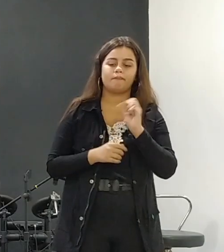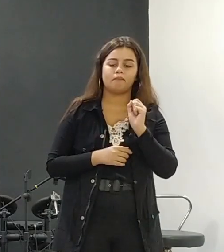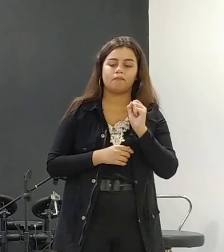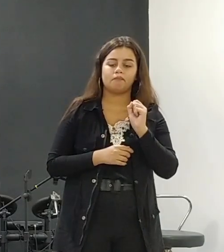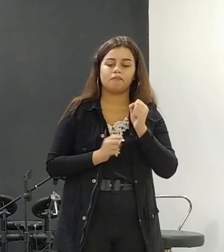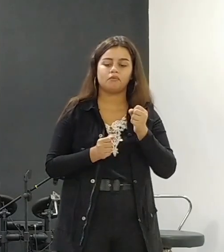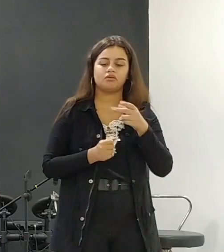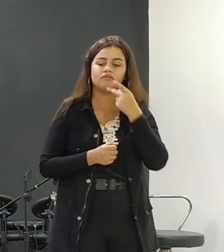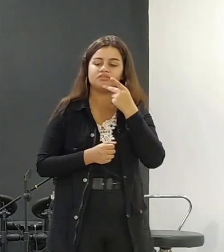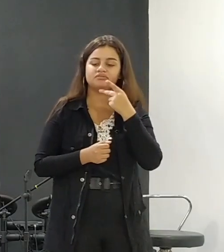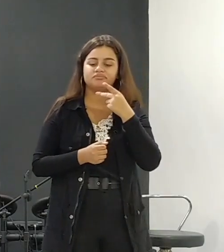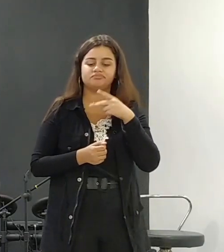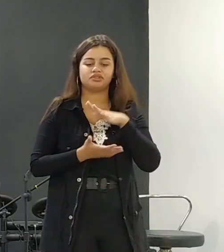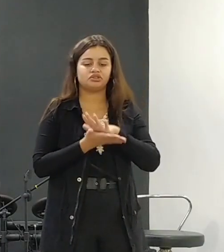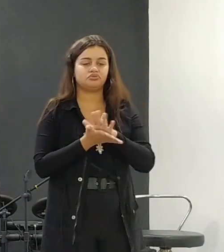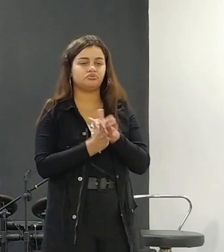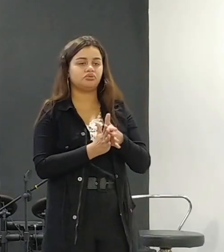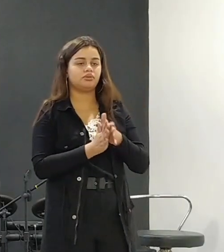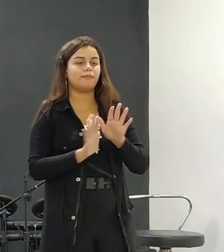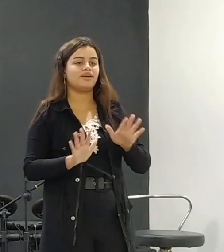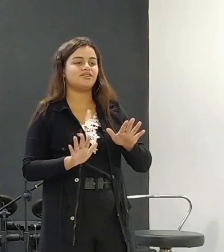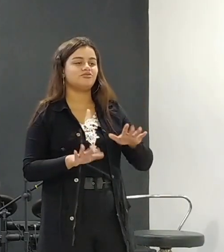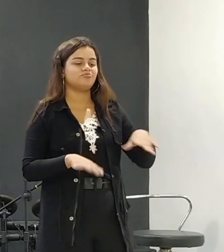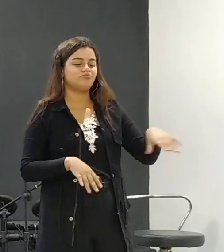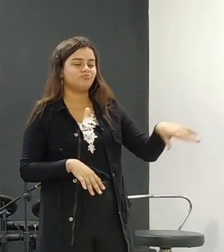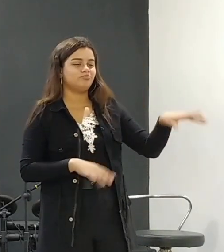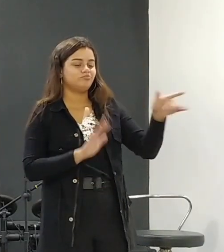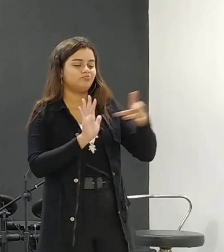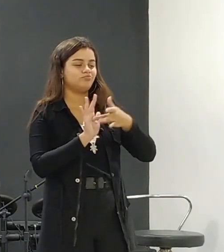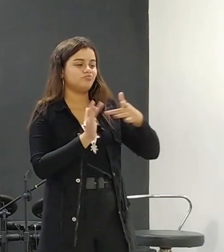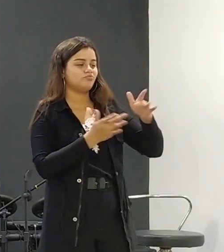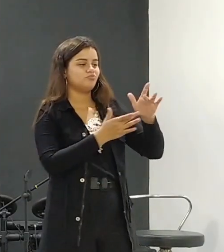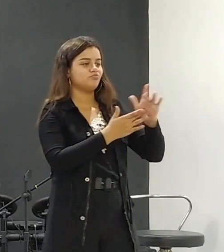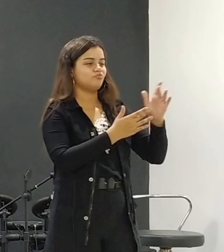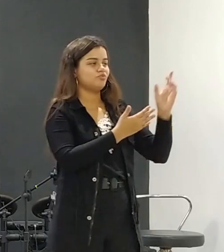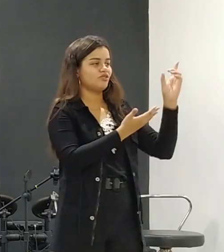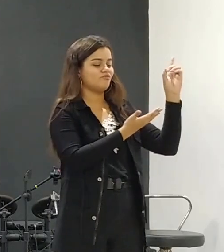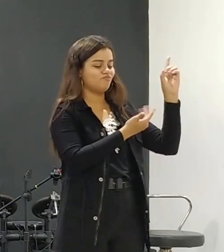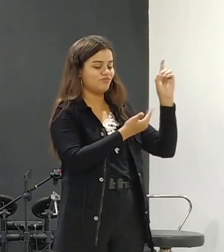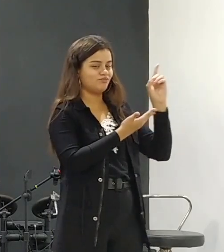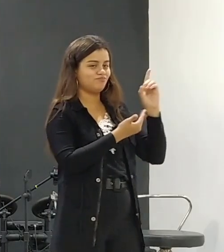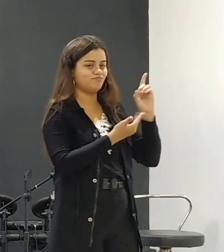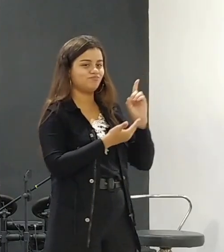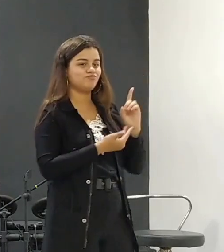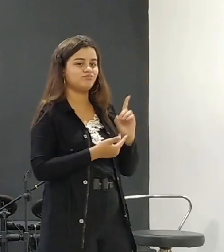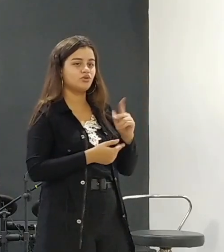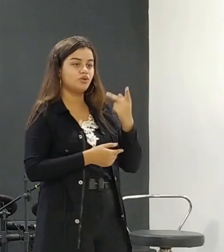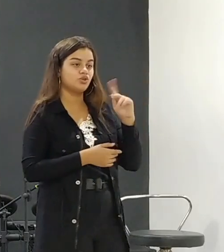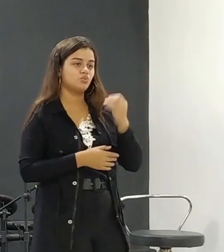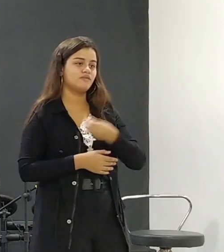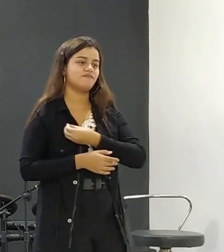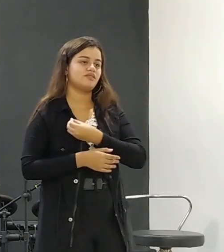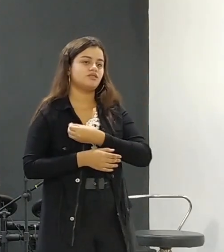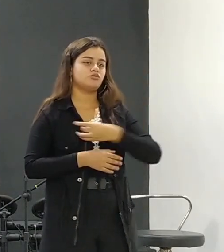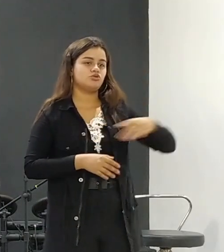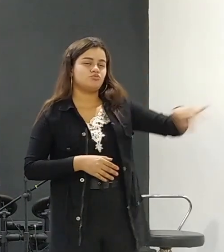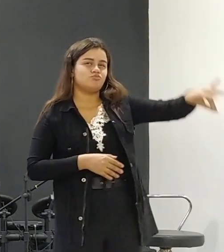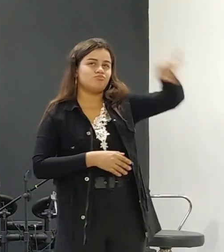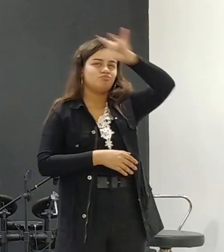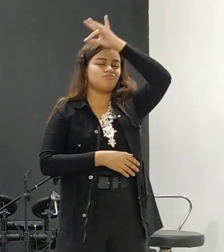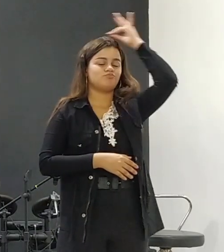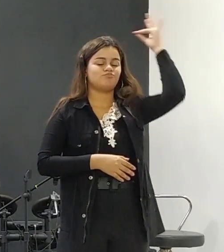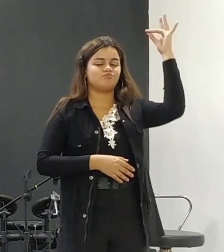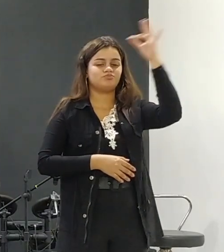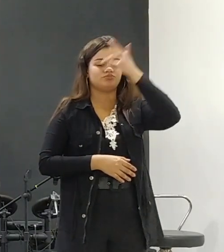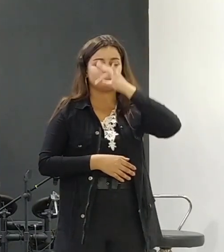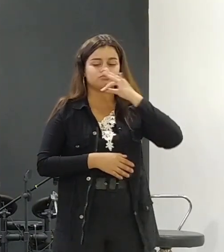já morreu. Mas quando o cheiro das águas vem, quando Jesus vem sobre a tua vida, o Espírito Santo começa a brotar,